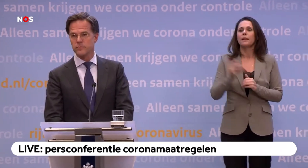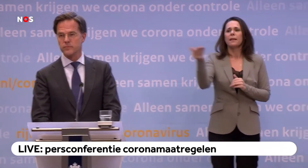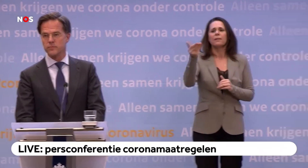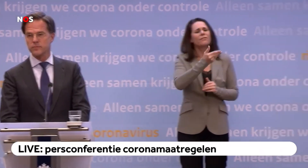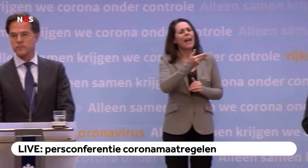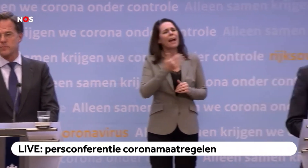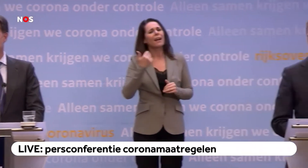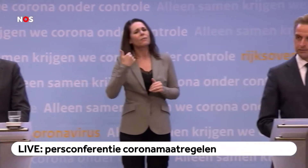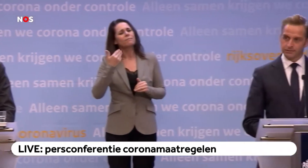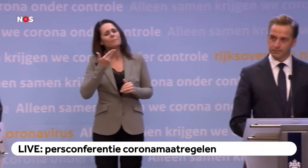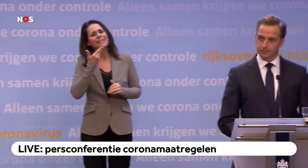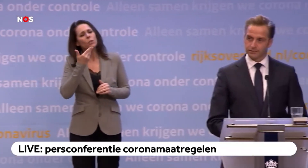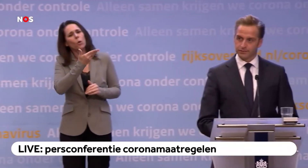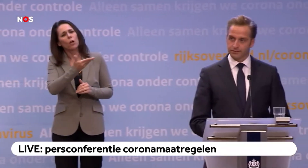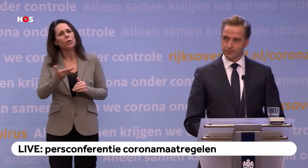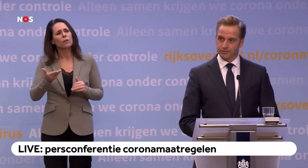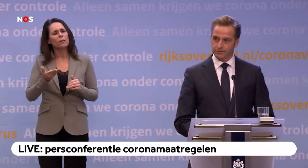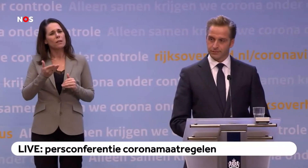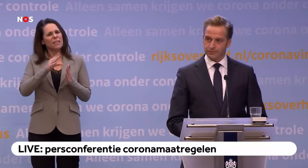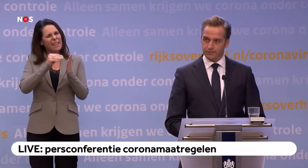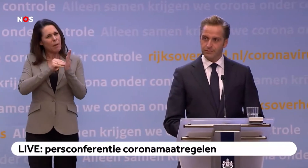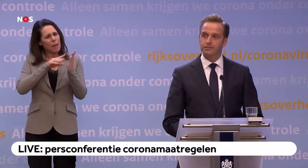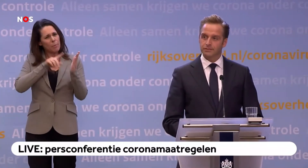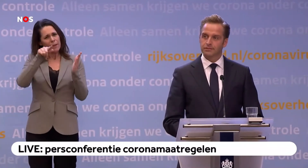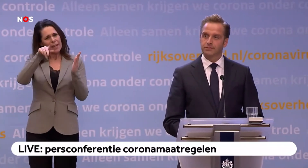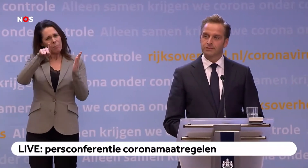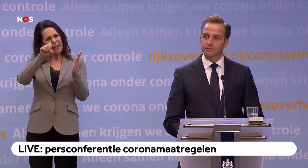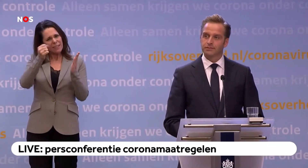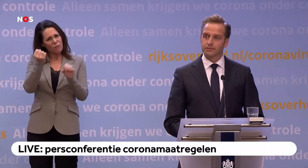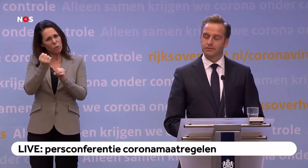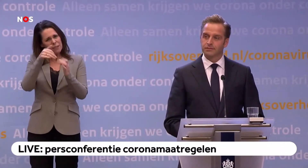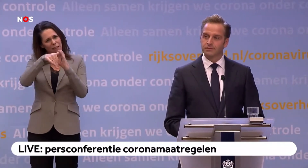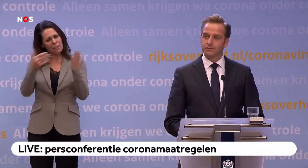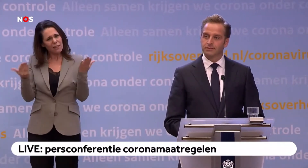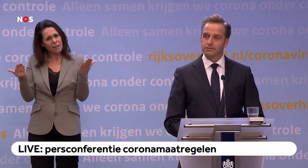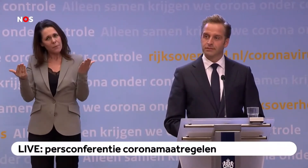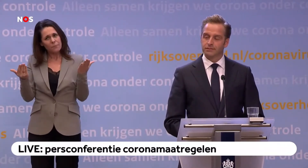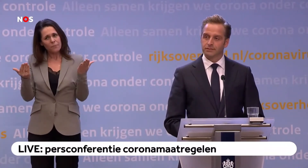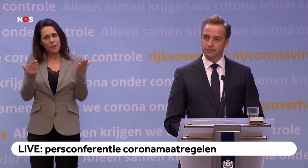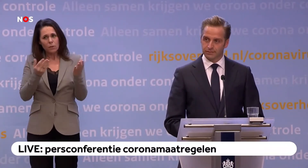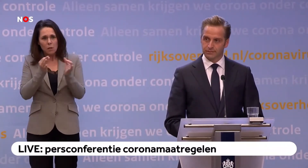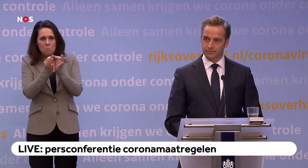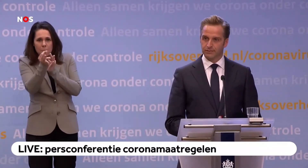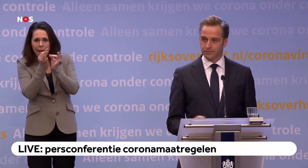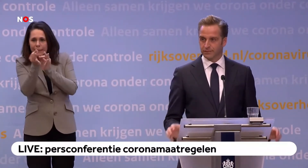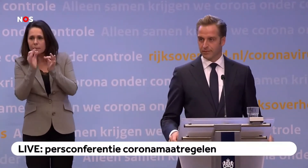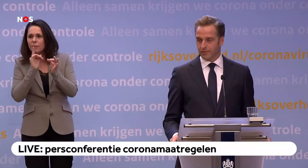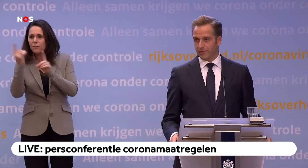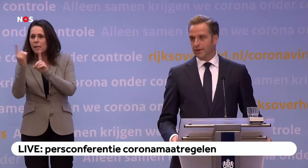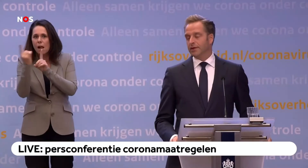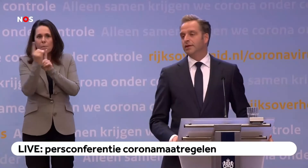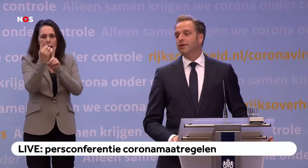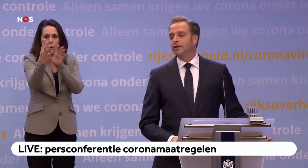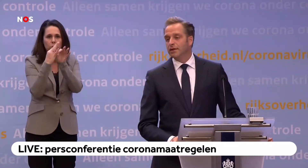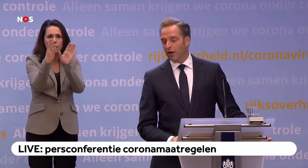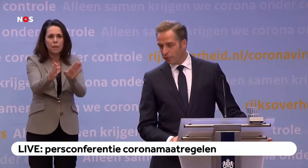die app. Zit daar dan een soort van gps-functie ook ingebouwd... ...dat die app meet met wie ik allemaal was, waar,